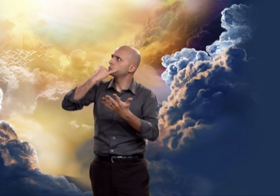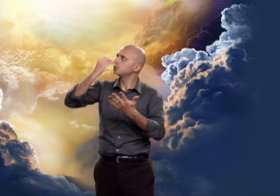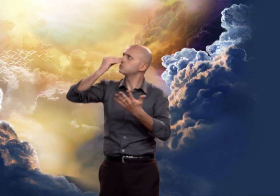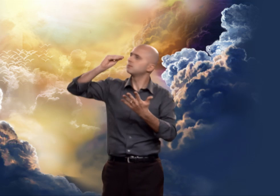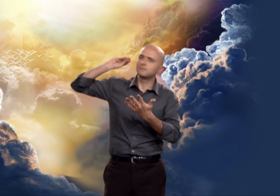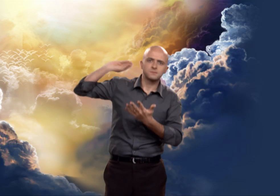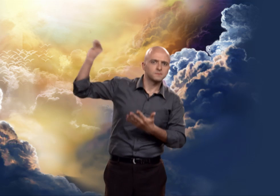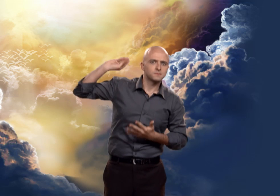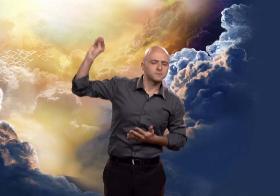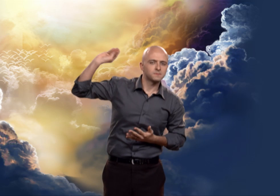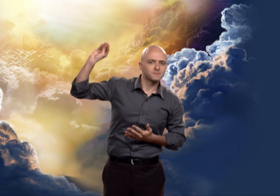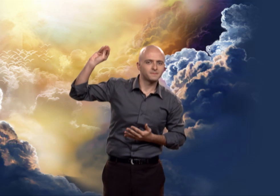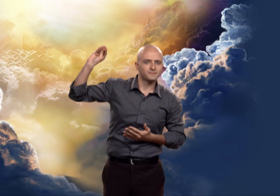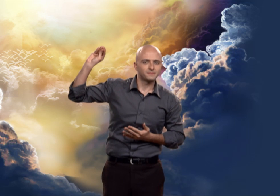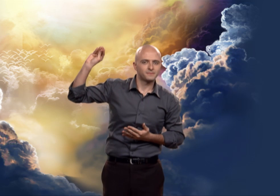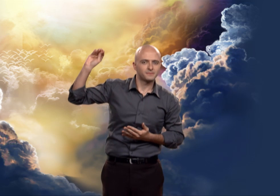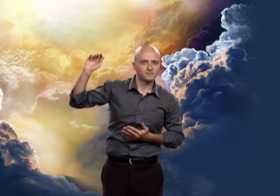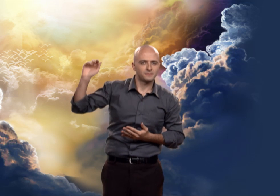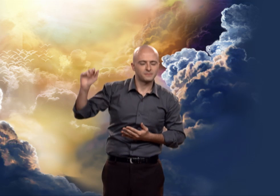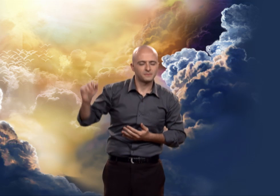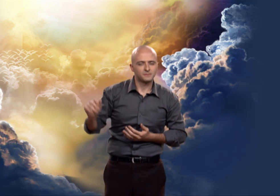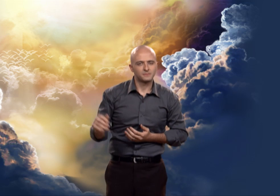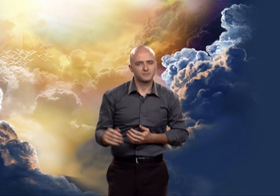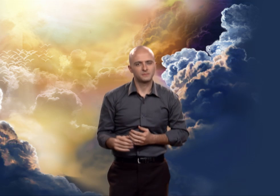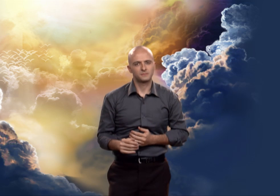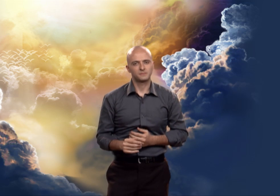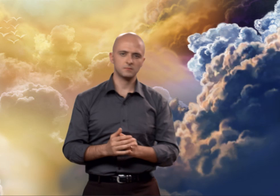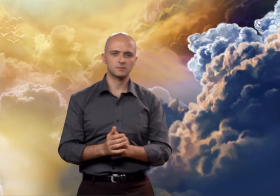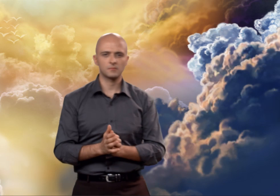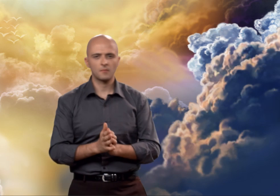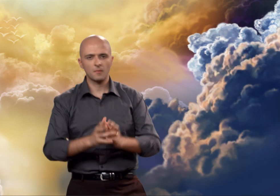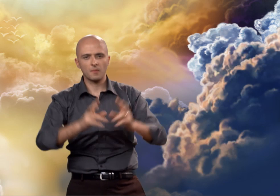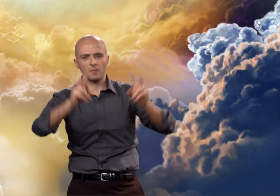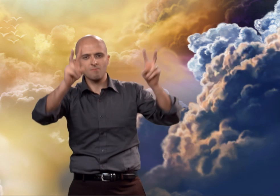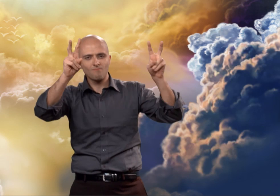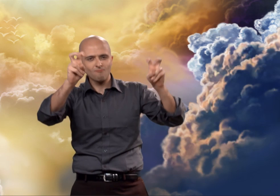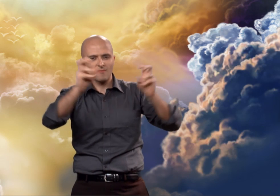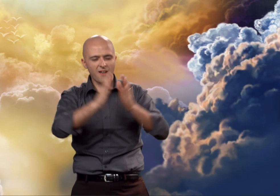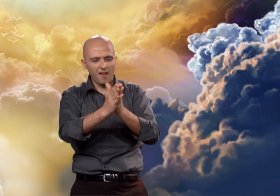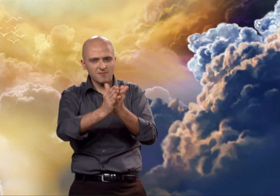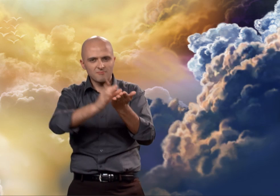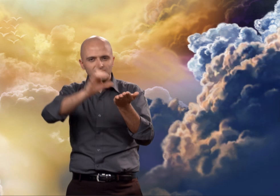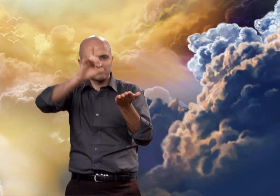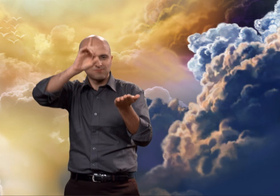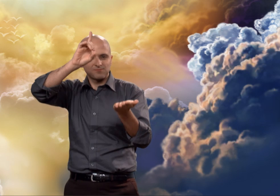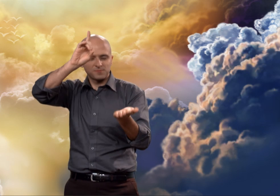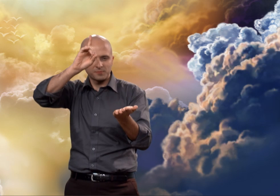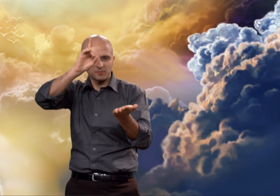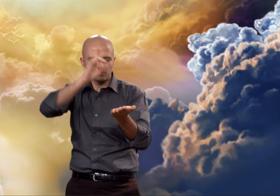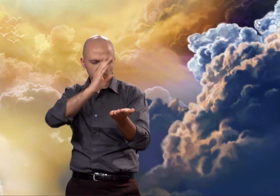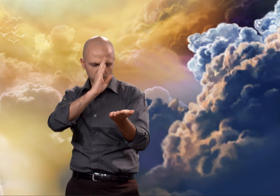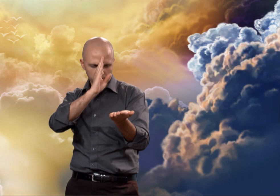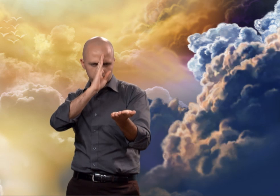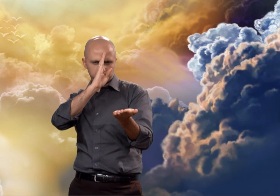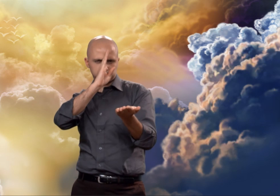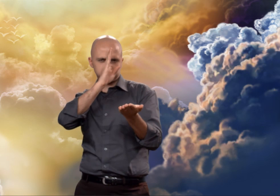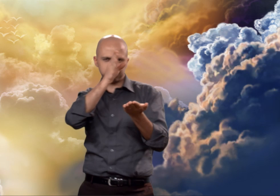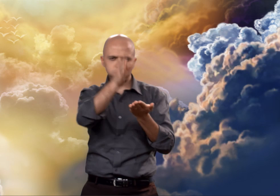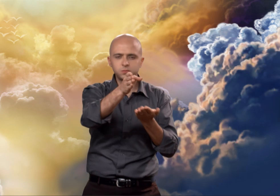suas ações através das leis naturais, a história bíblica é considerada indigna de confiança. Aqueles que duvidam do